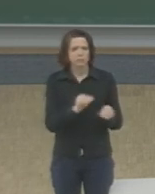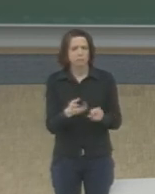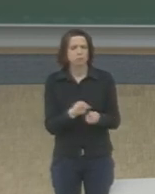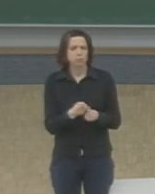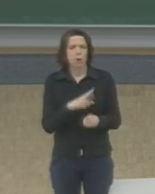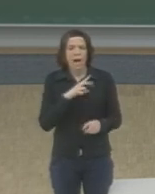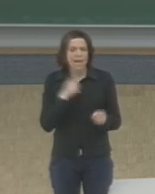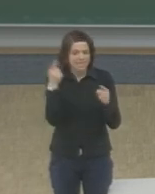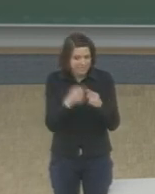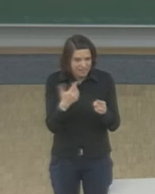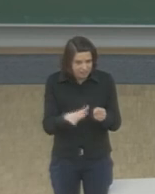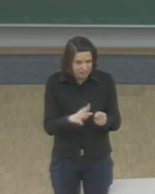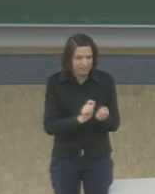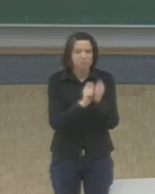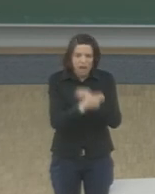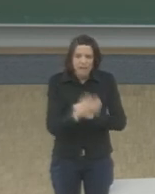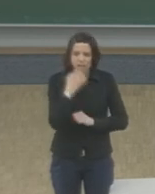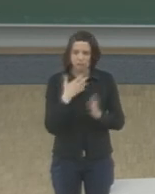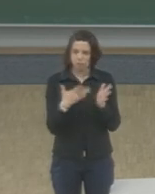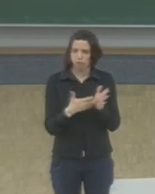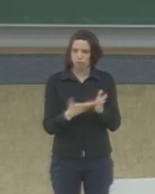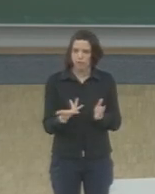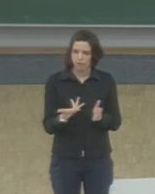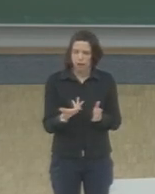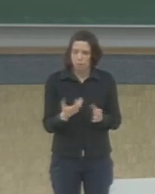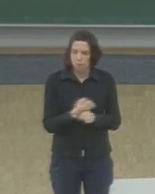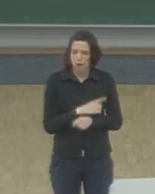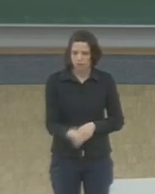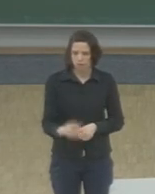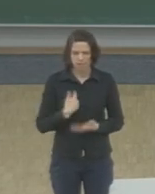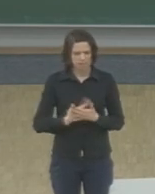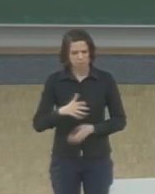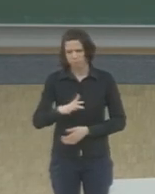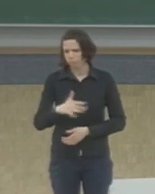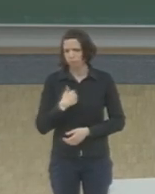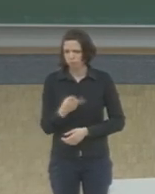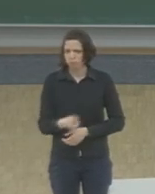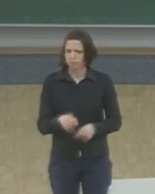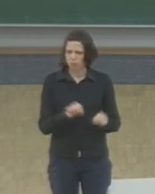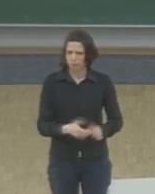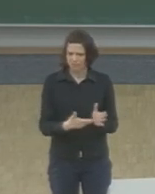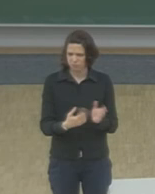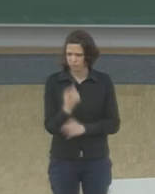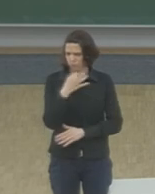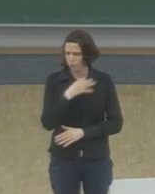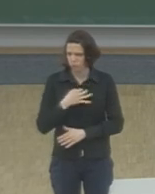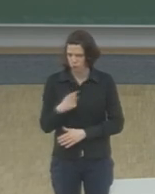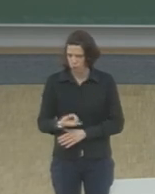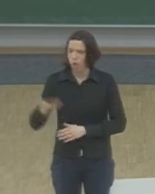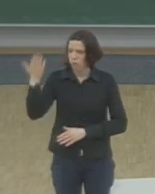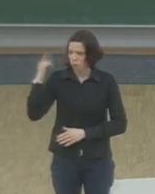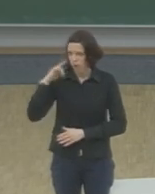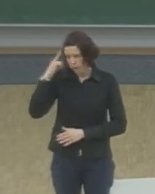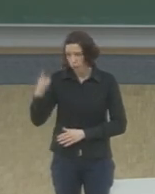gesetzt hatte. Man verzeihe mir meine Skepsis, aber der von Kerstan beschworene breite Konsens, dass